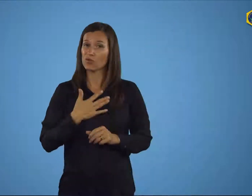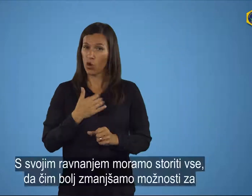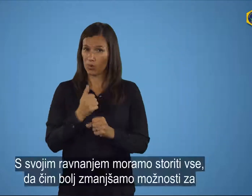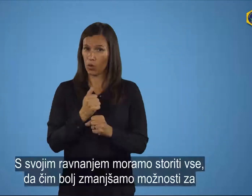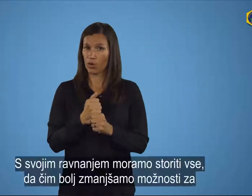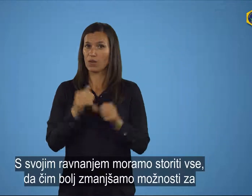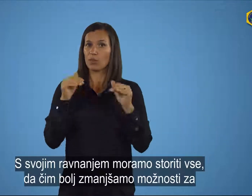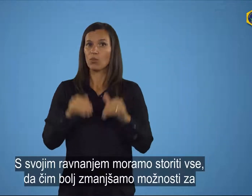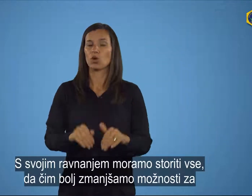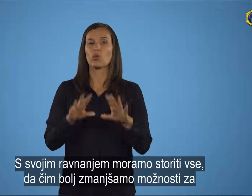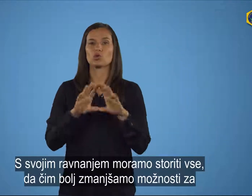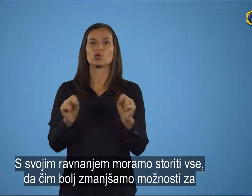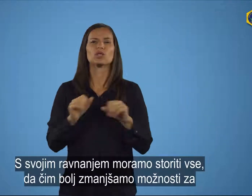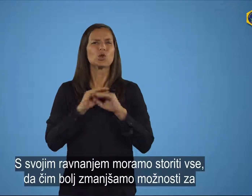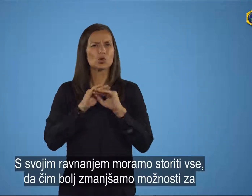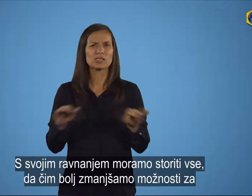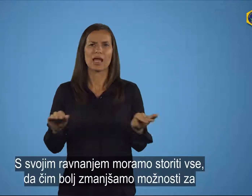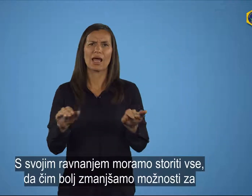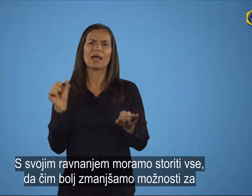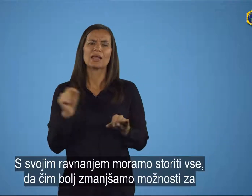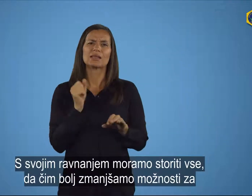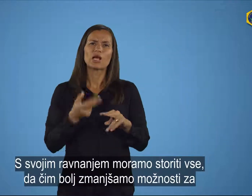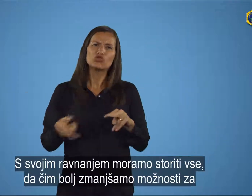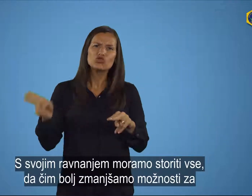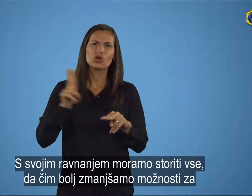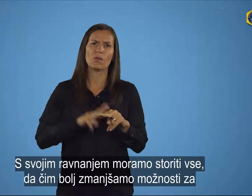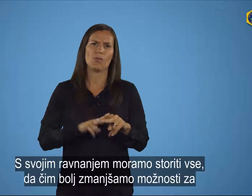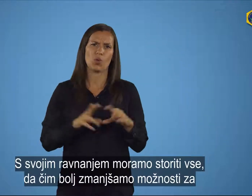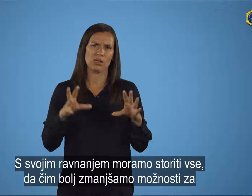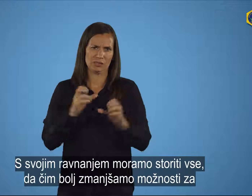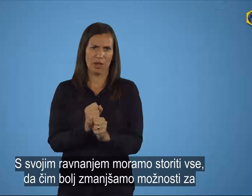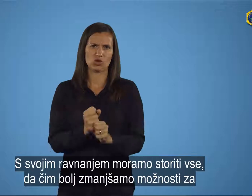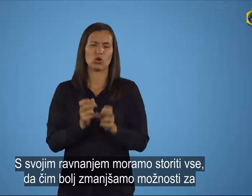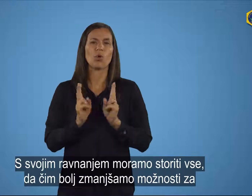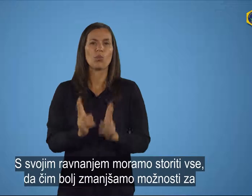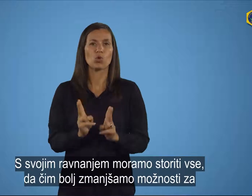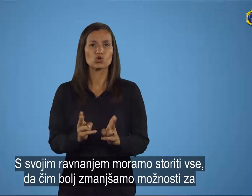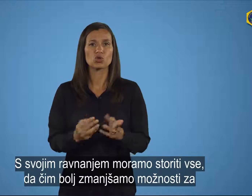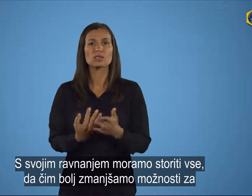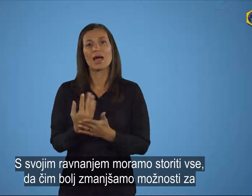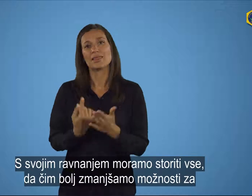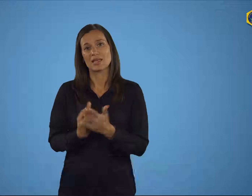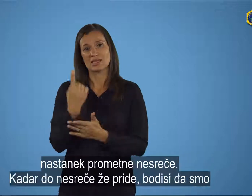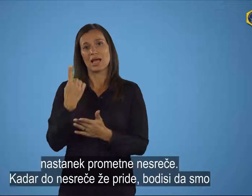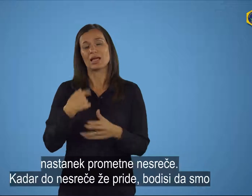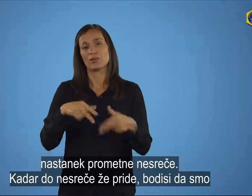S svojim ravnanjem moramo storiti vse, da čim bolj zmanjšamo možnosti za nastanek prometne nesreče.